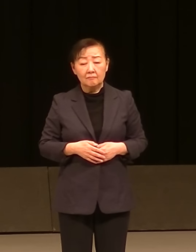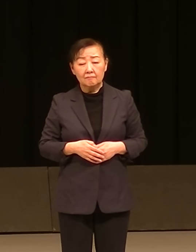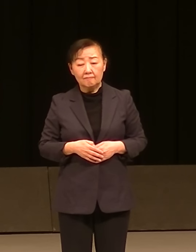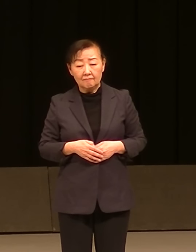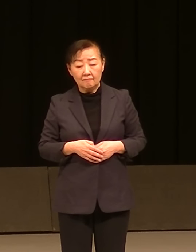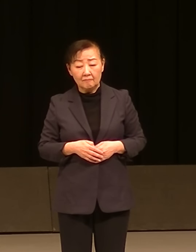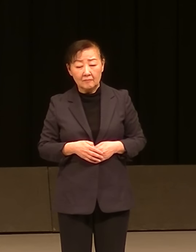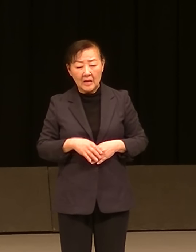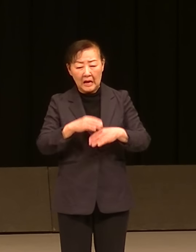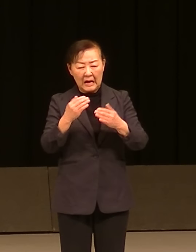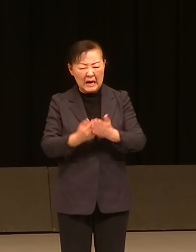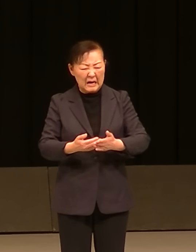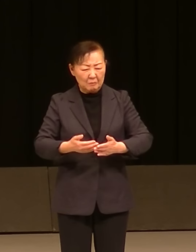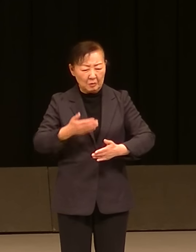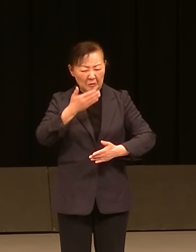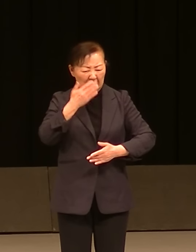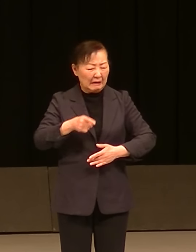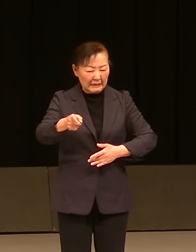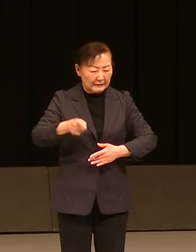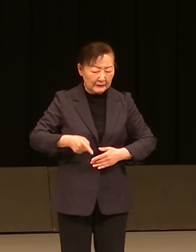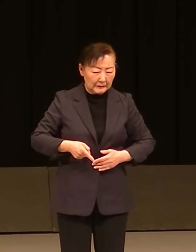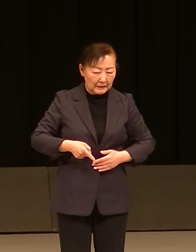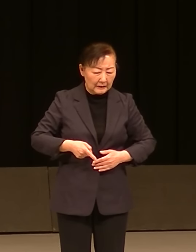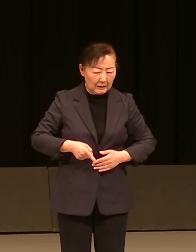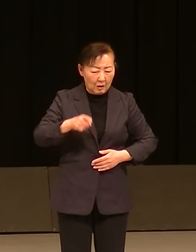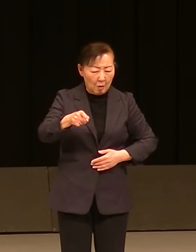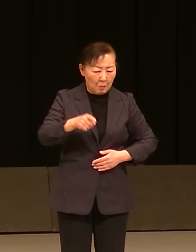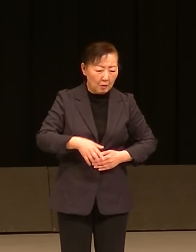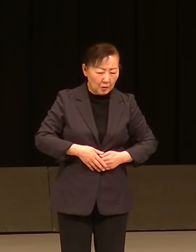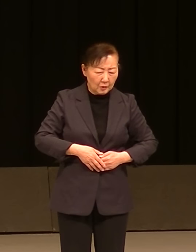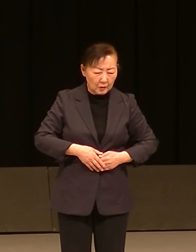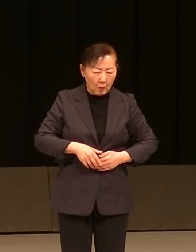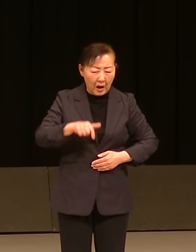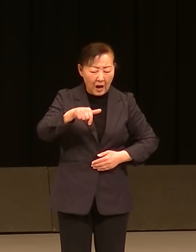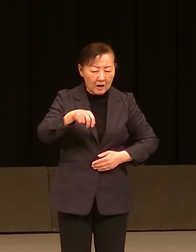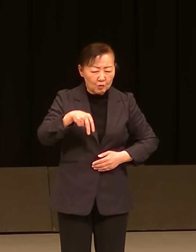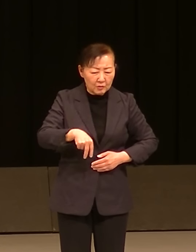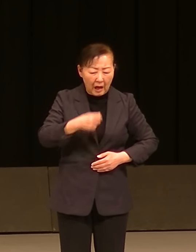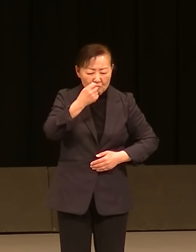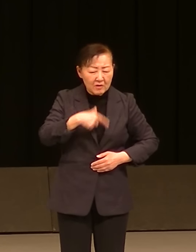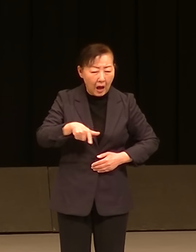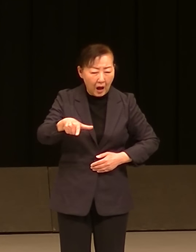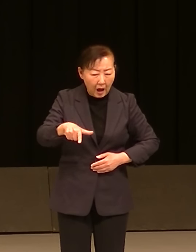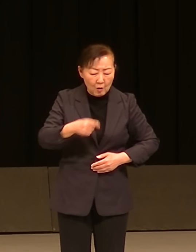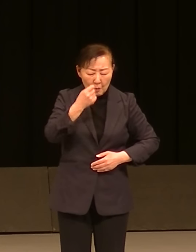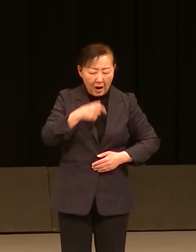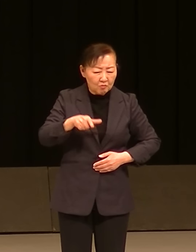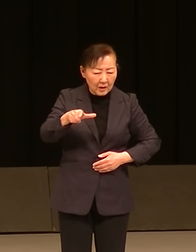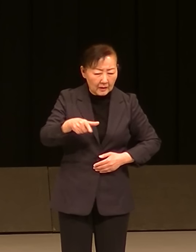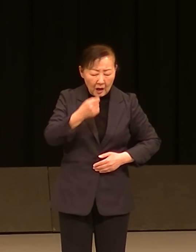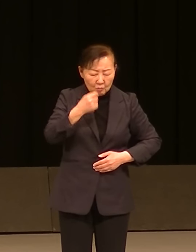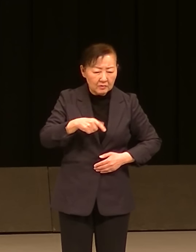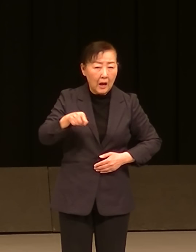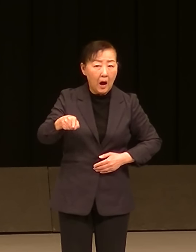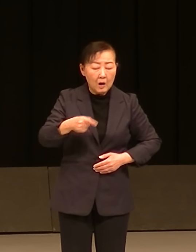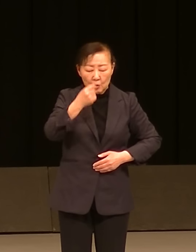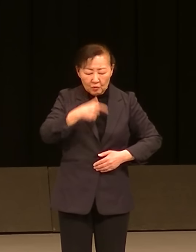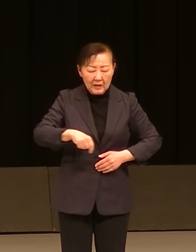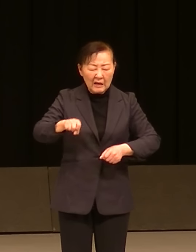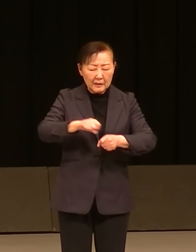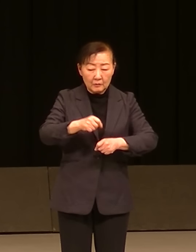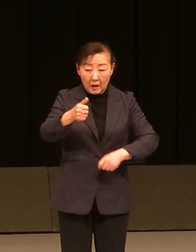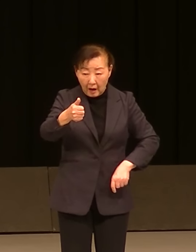何にわからんうちになろうであると、お前はこういうのは船だな、お前は船だ、船だ、船侍